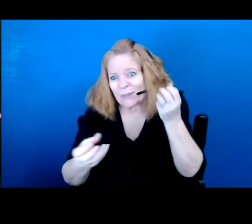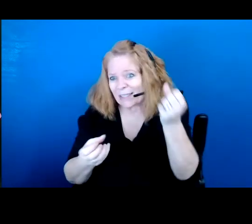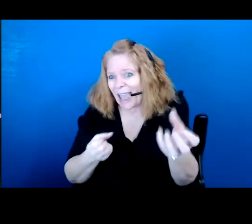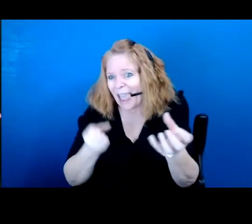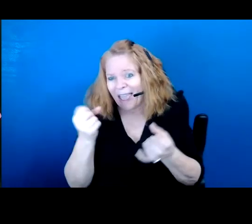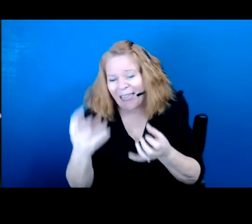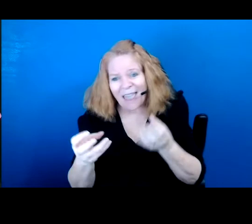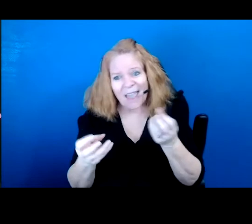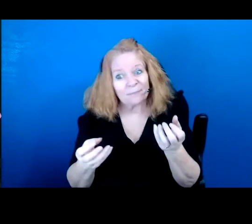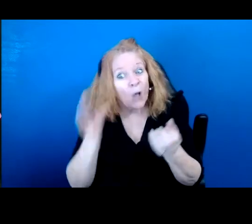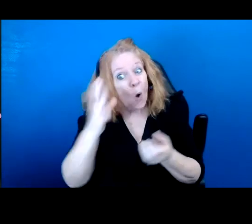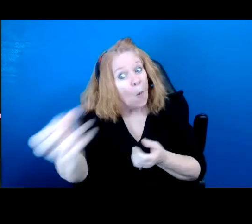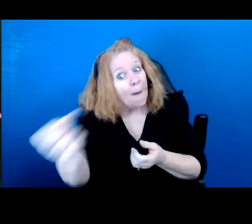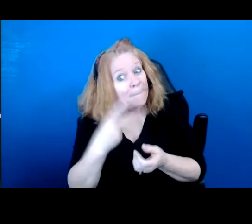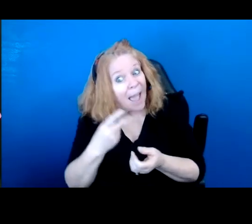y cuán